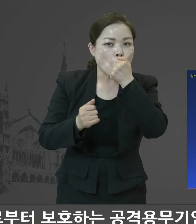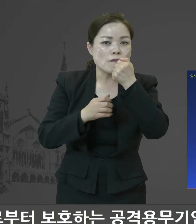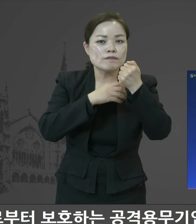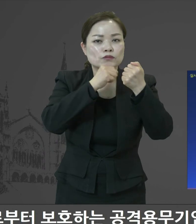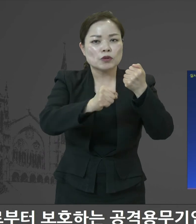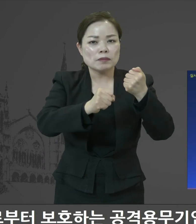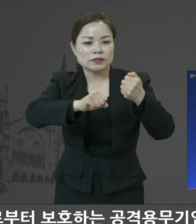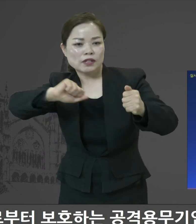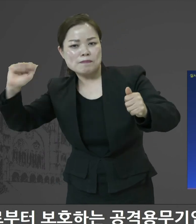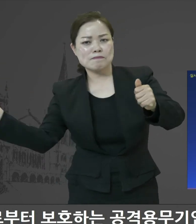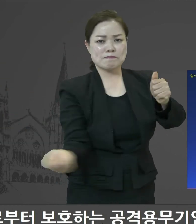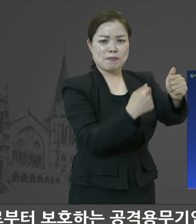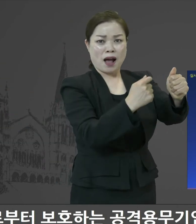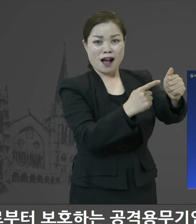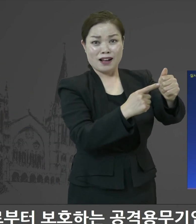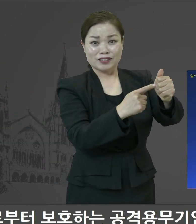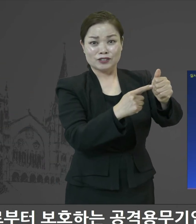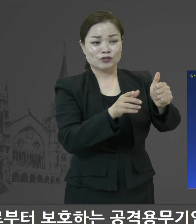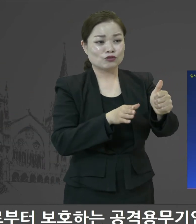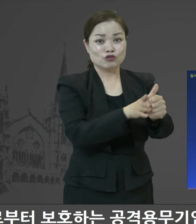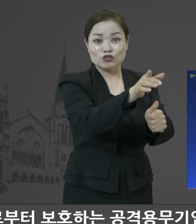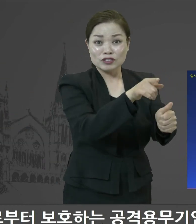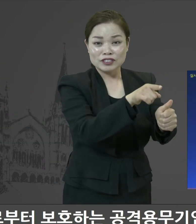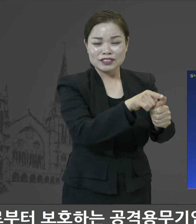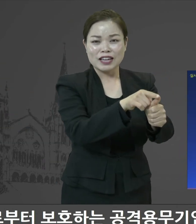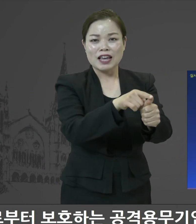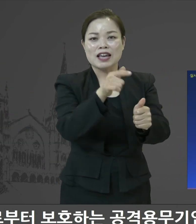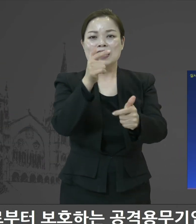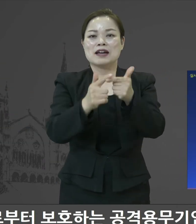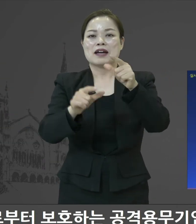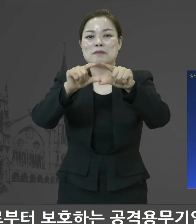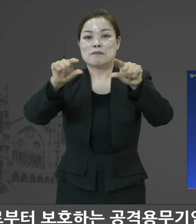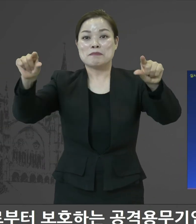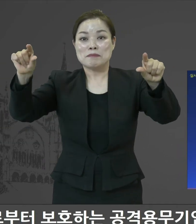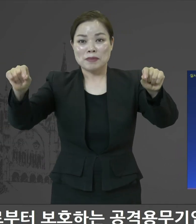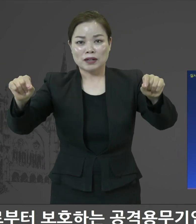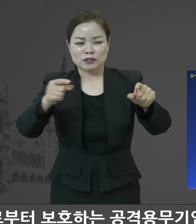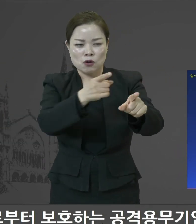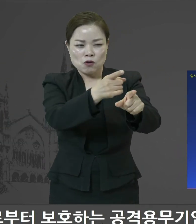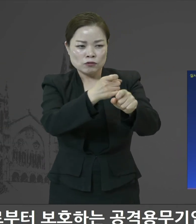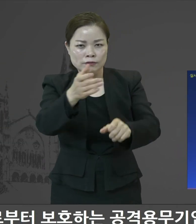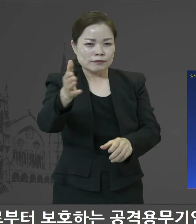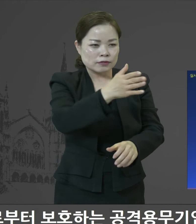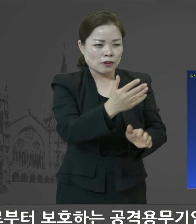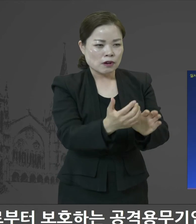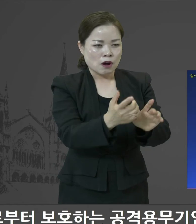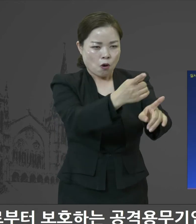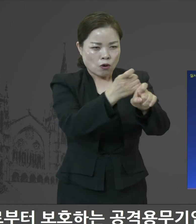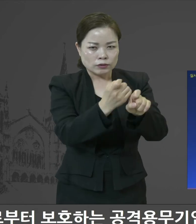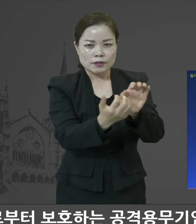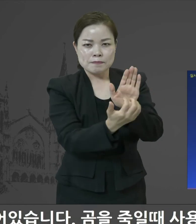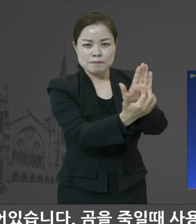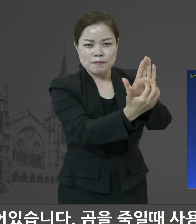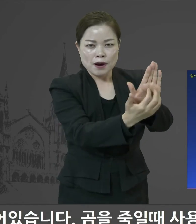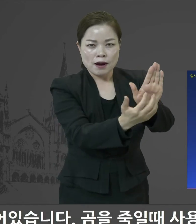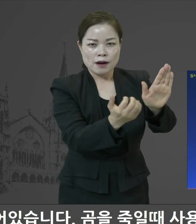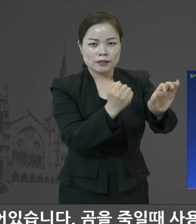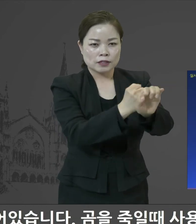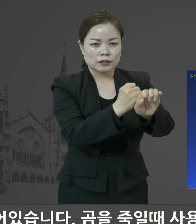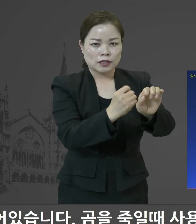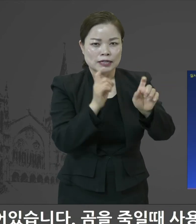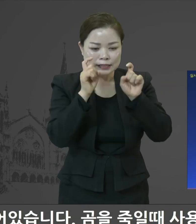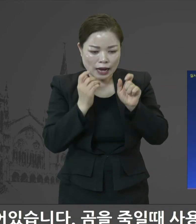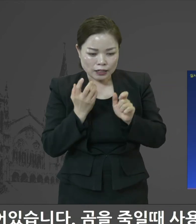표현이 있습니다. 그때 사용한 것이 이 막대기입니다. 그러니까 막대기는 원수들로부터, 적들로부터 나의 양떼를 보호하기